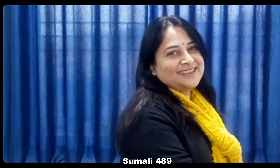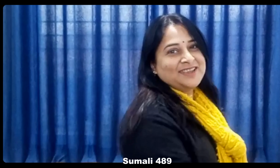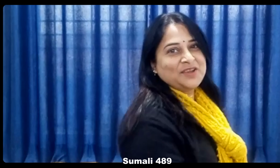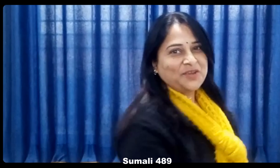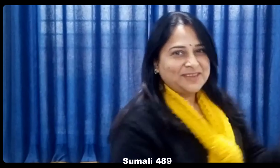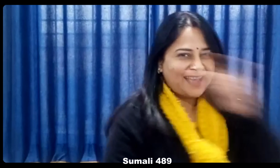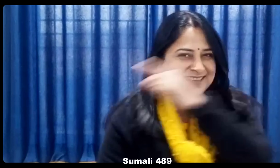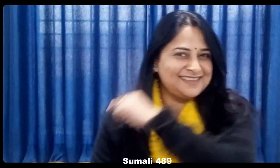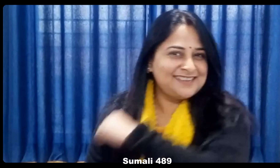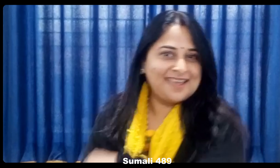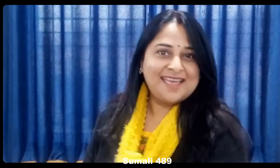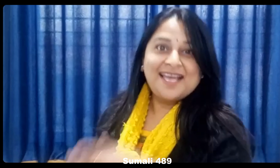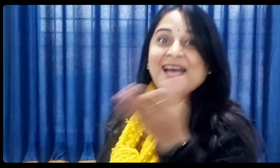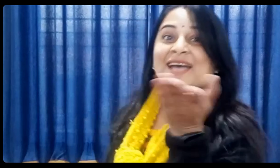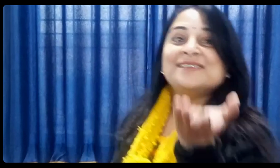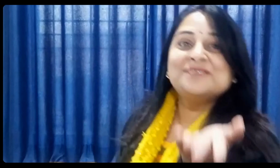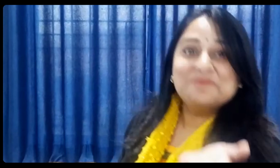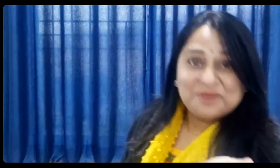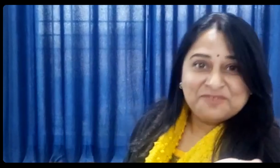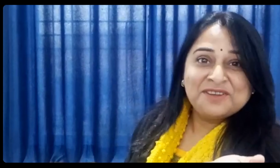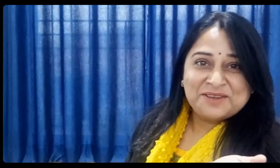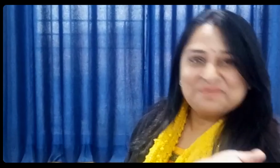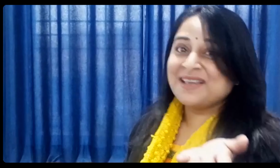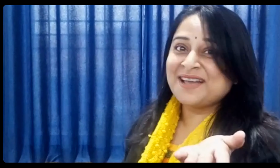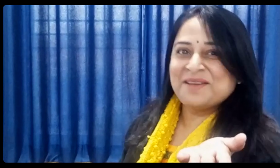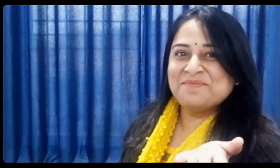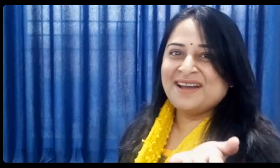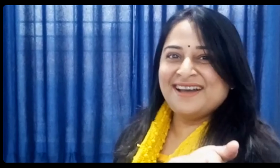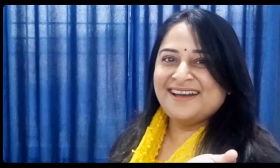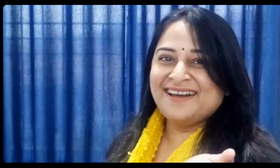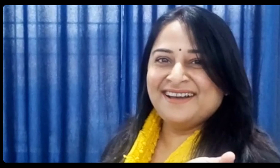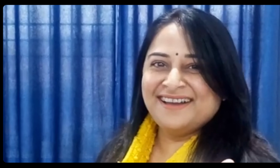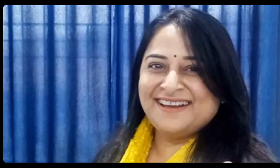रहिए और याद कीजिए आईजीबीवी में काबा,